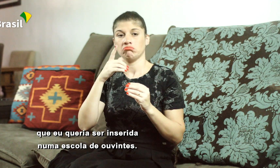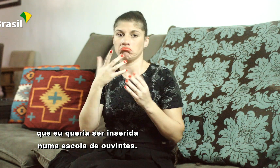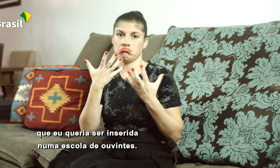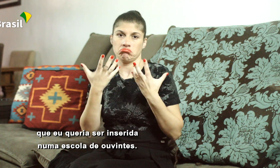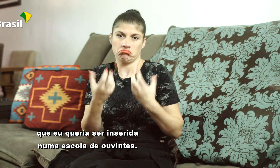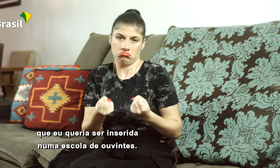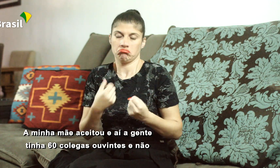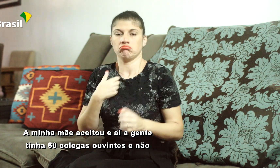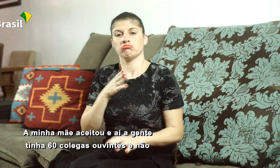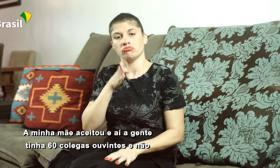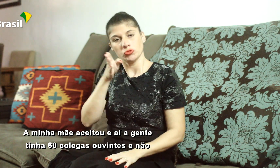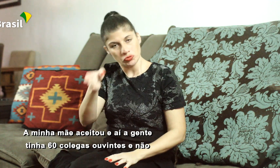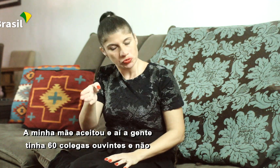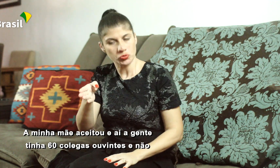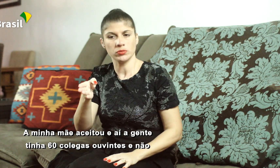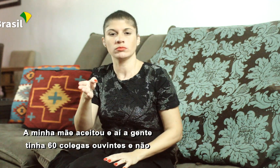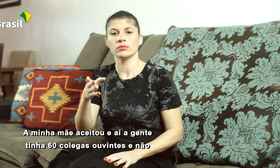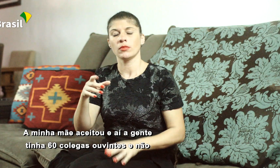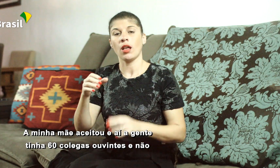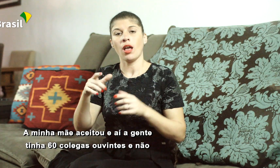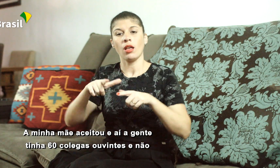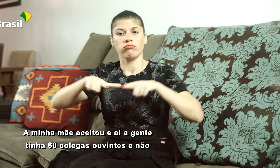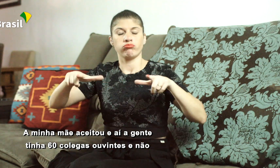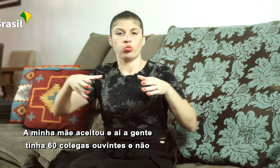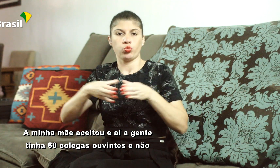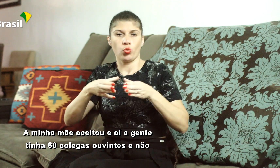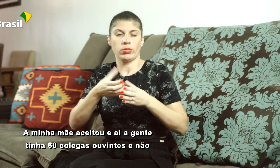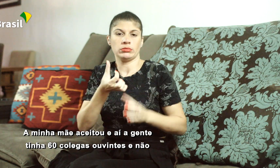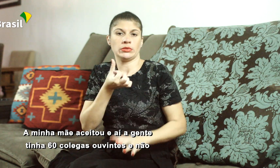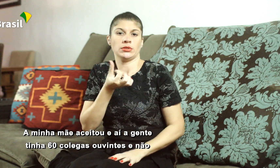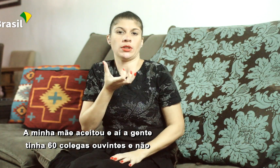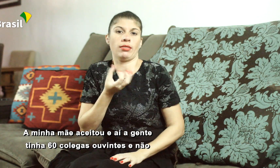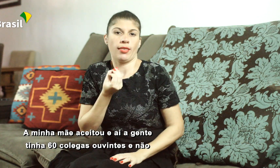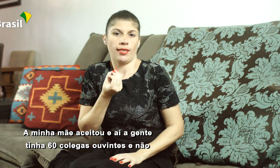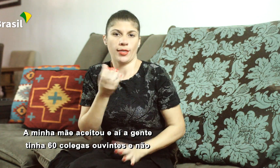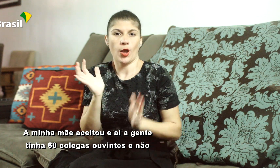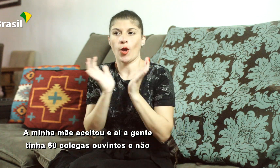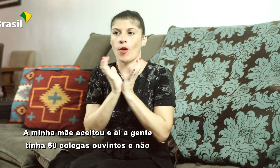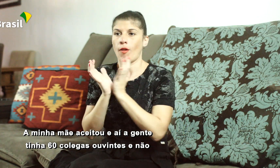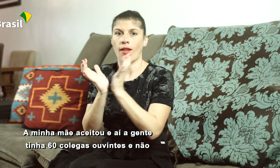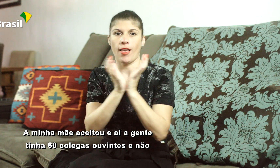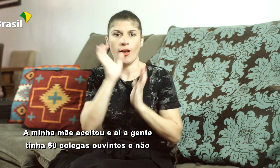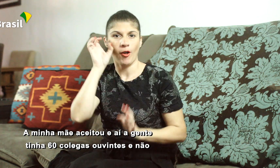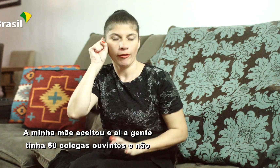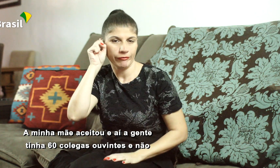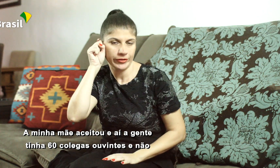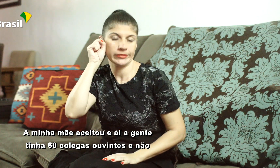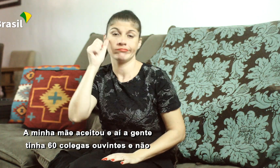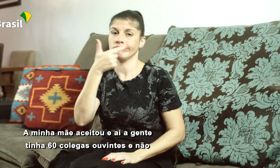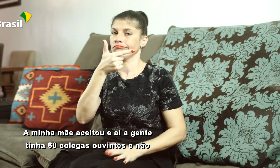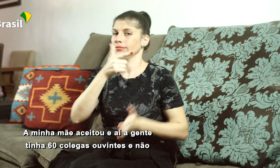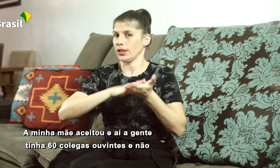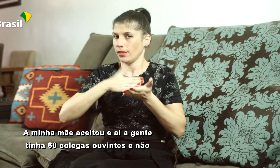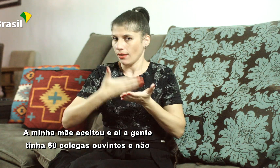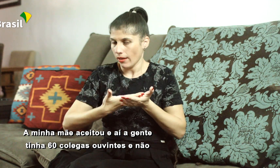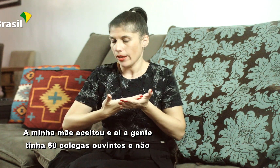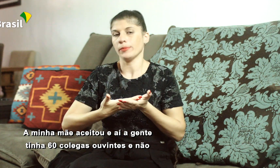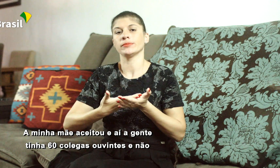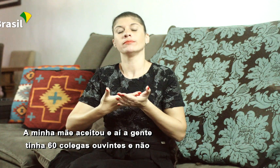de ouvintes. A minha mãe aceitou. E aí a gente tinha 60 colegas ouvintes. E não